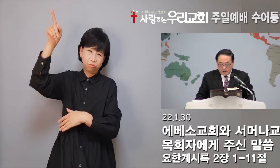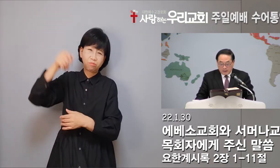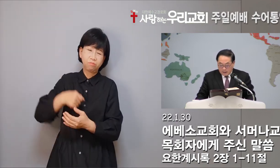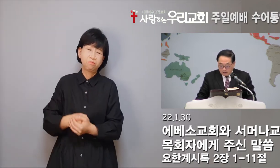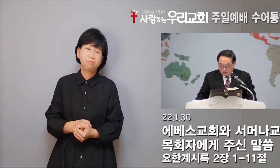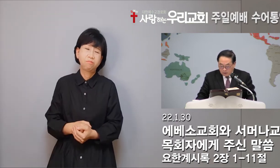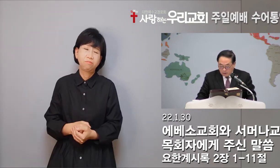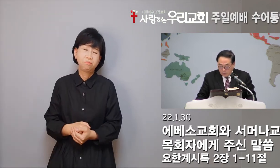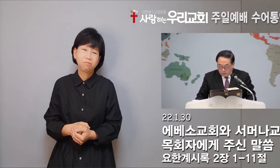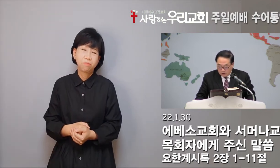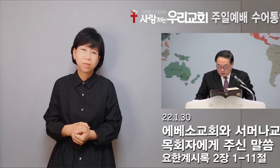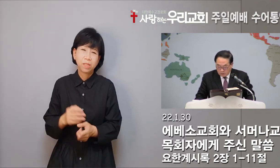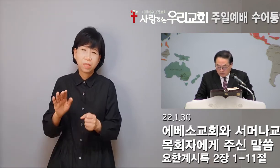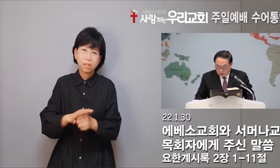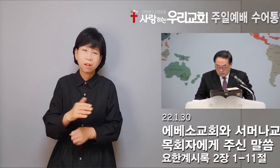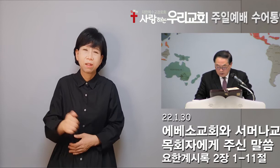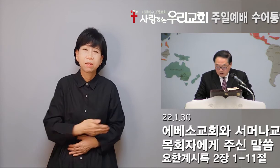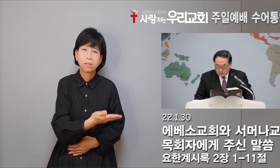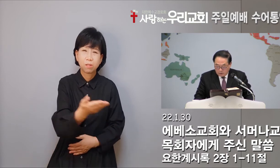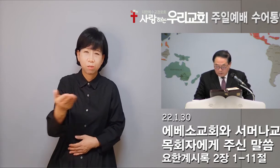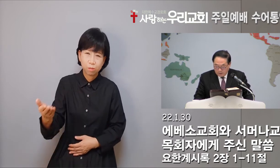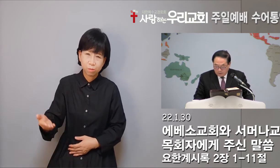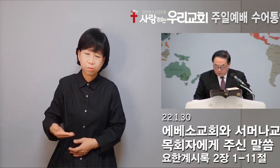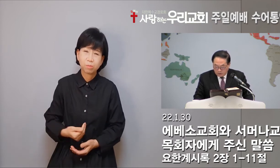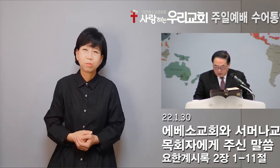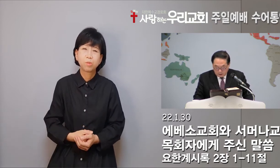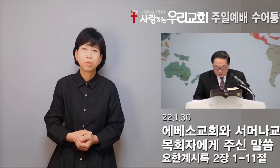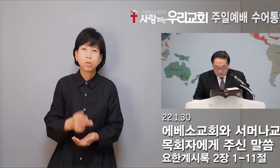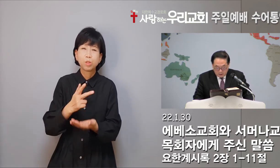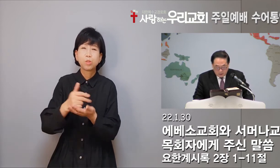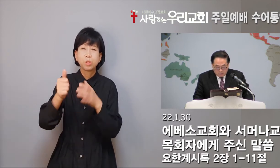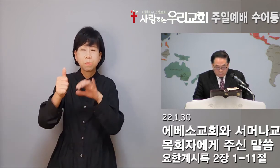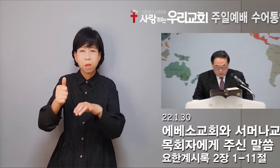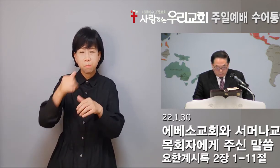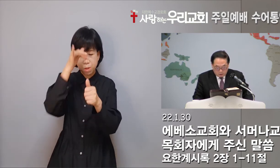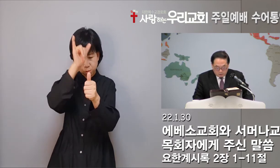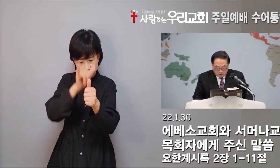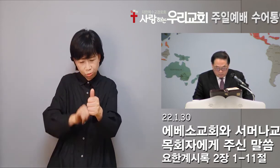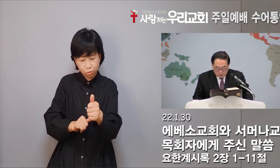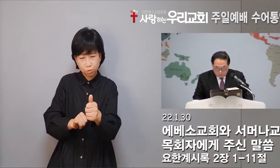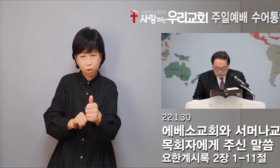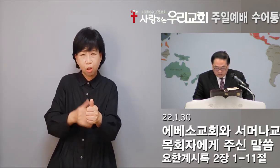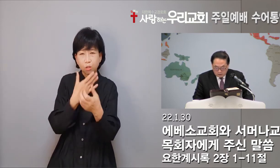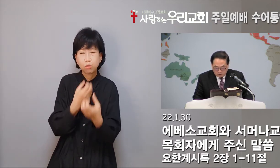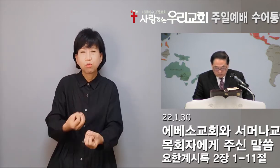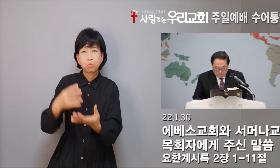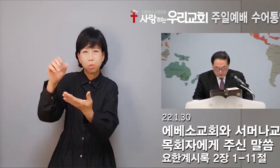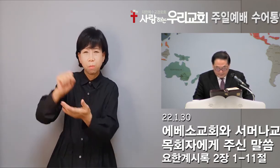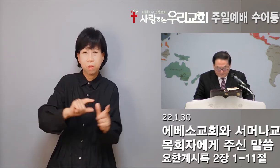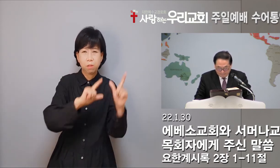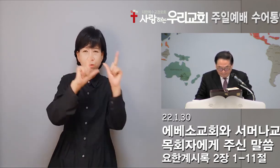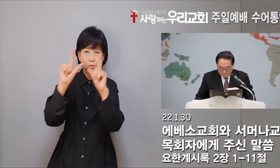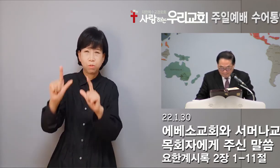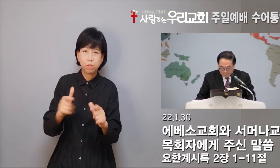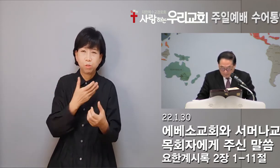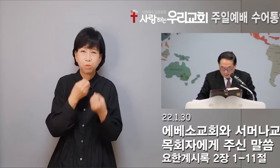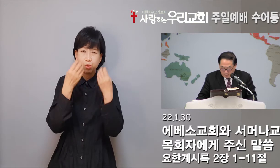해 사랑하는 우리 교회 모든 성도님 주님 앞에 충성하기를 주님이 주시는 축복을 누리기를